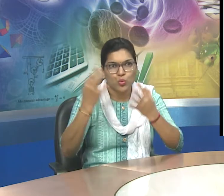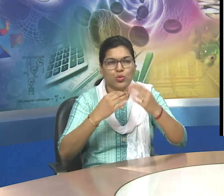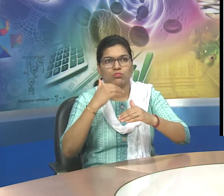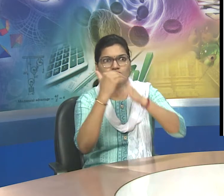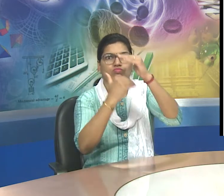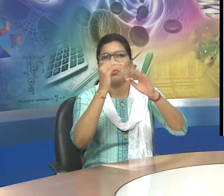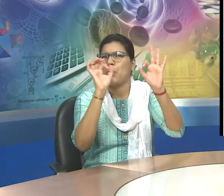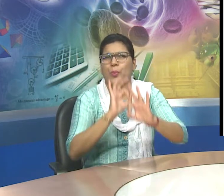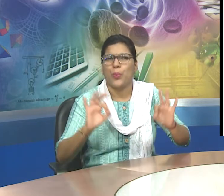के हो,